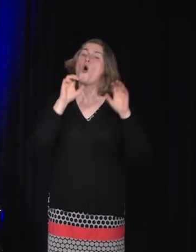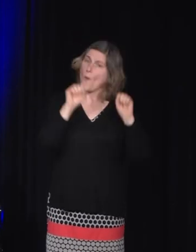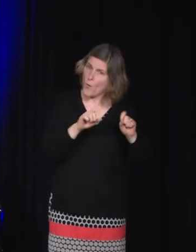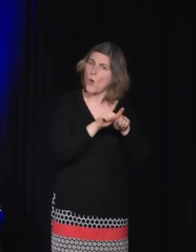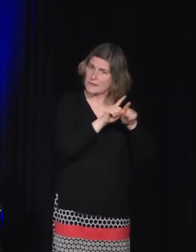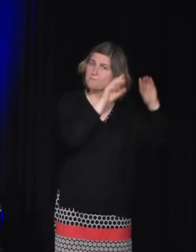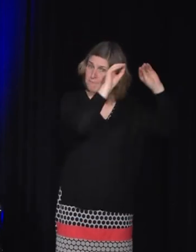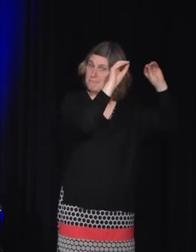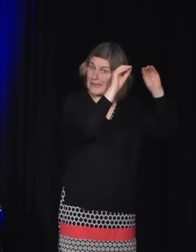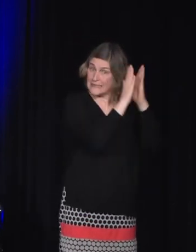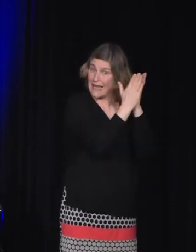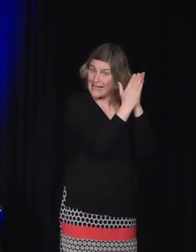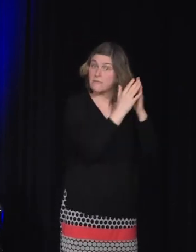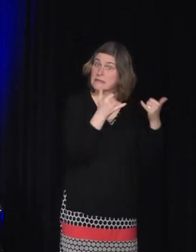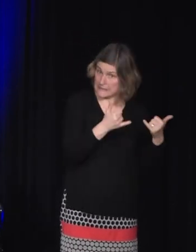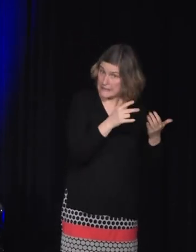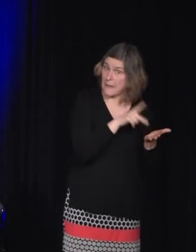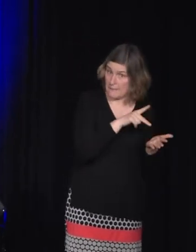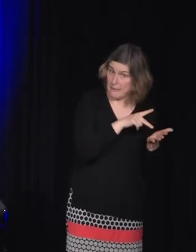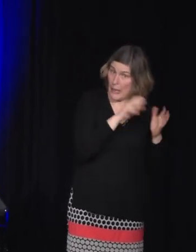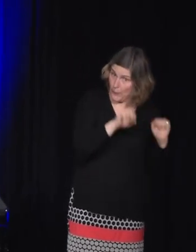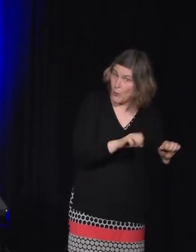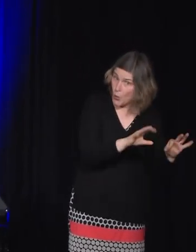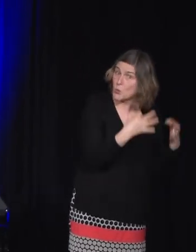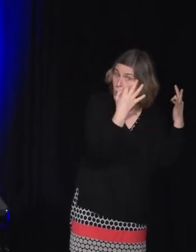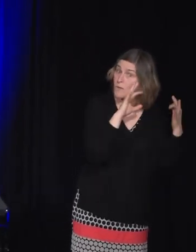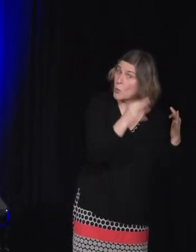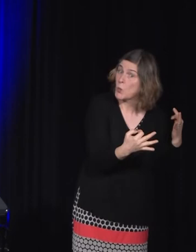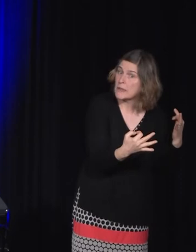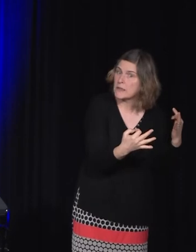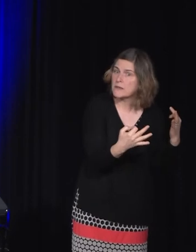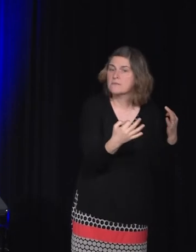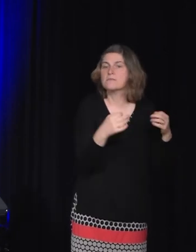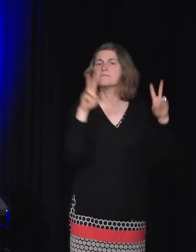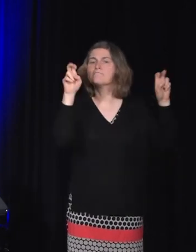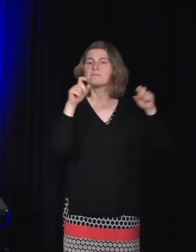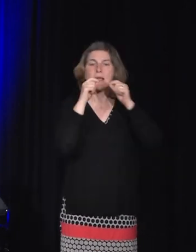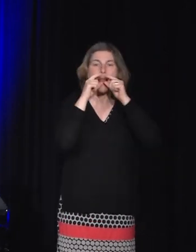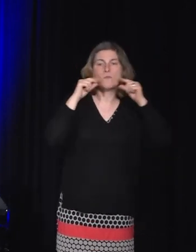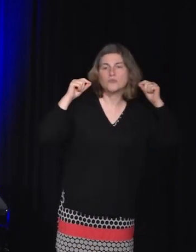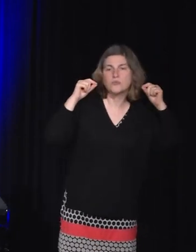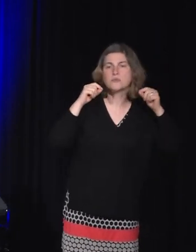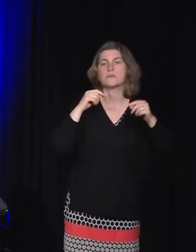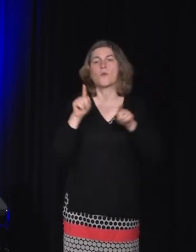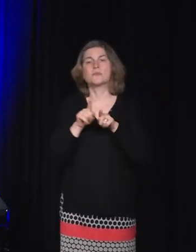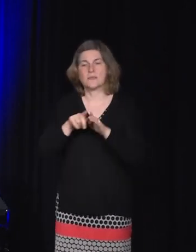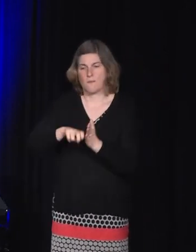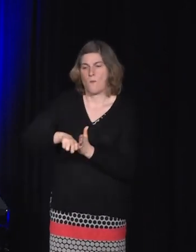quand même. Par exemple, ici à Paris, il y en a au Mot à la Bouche, au